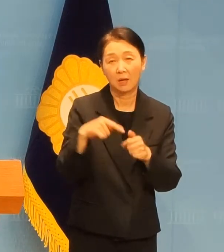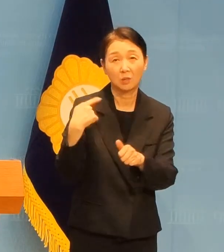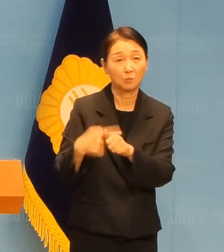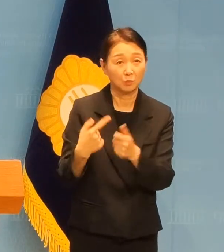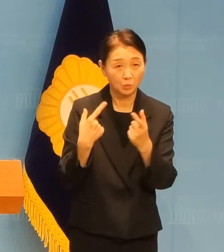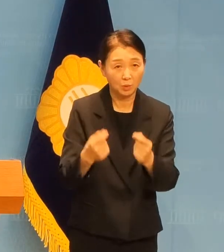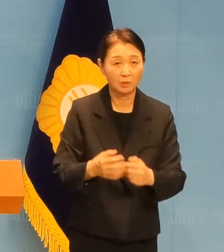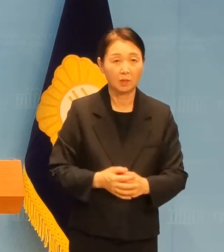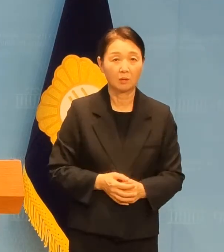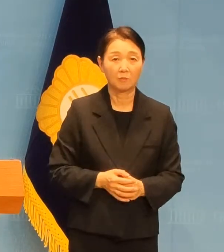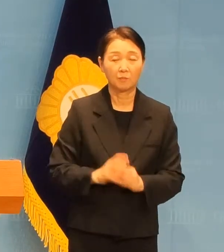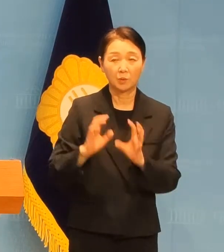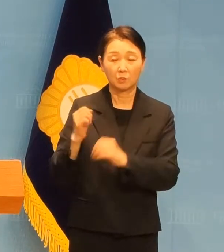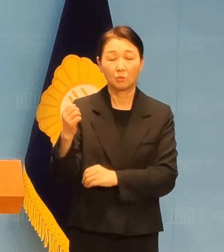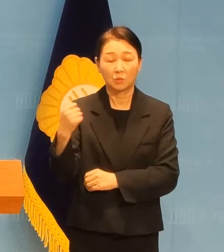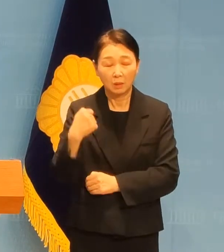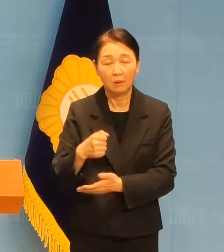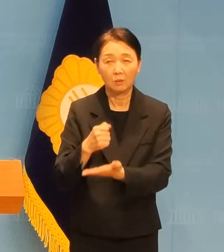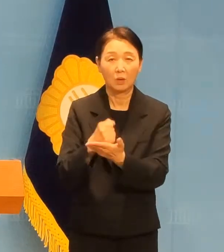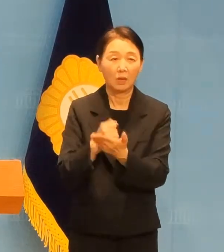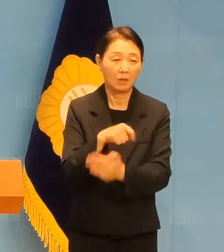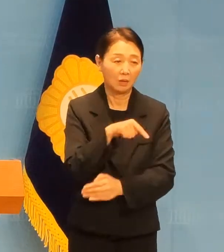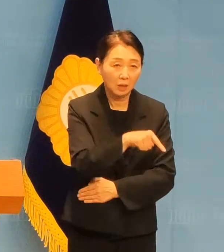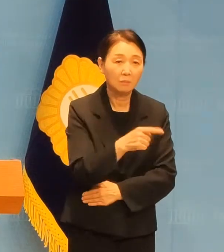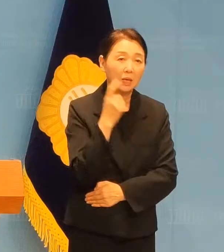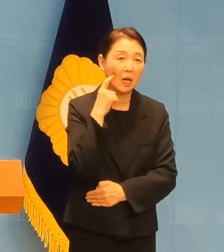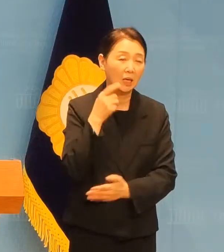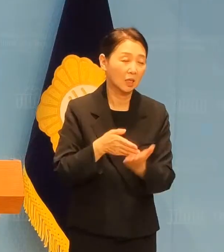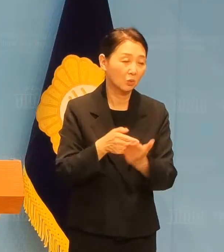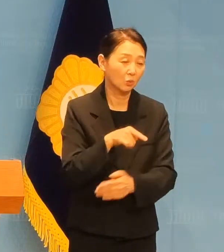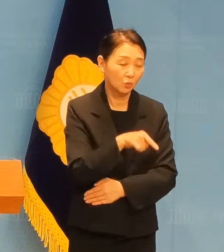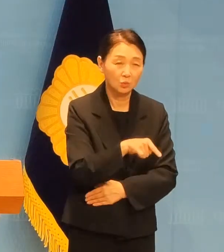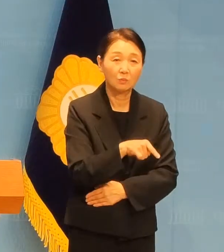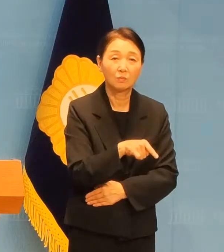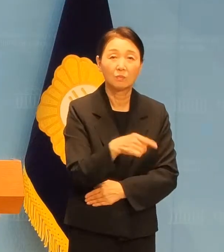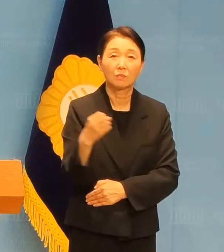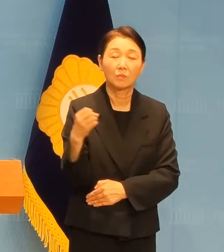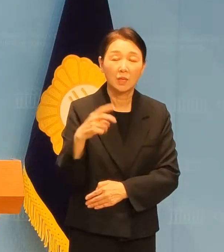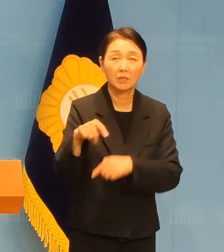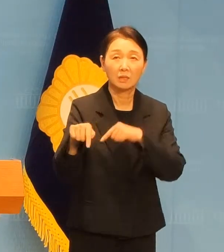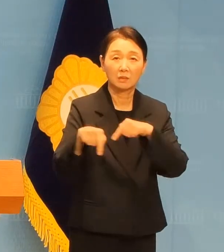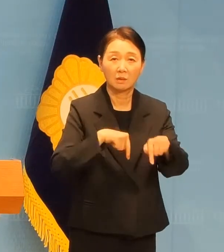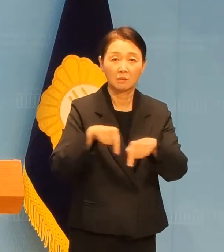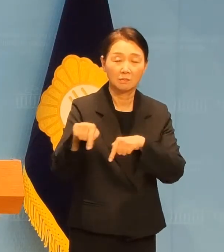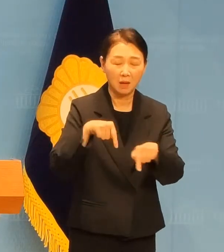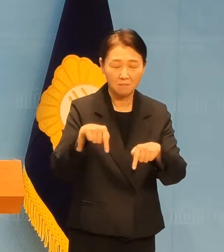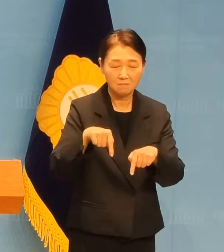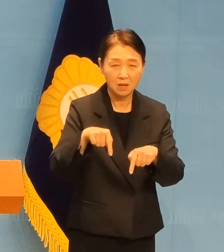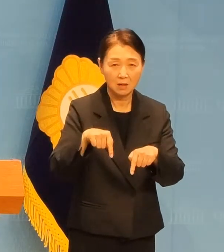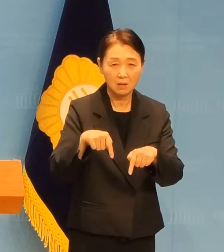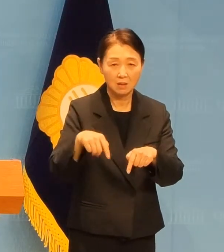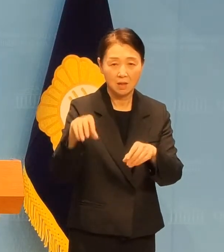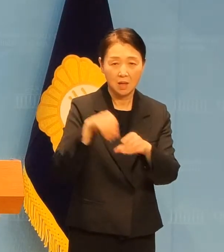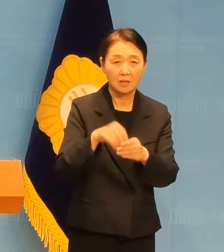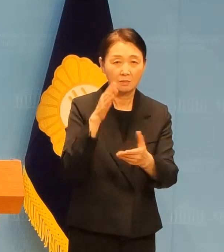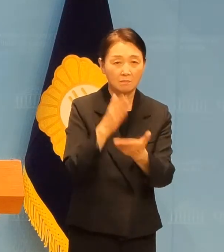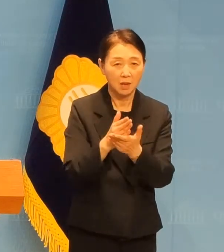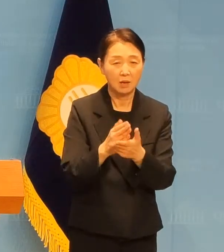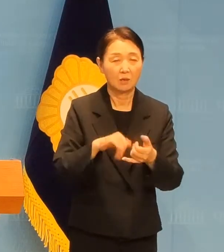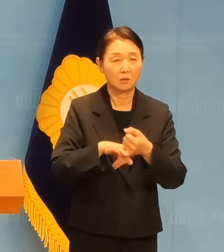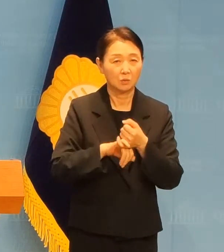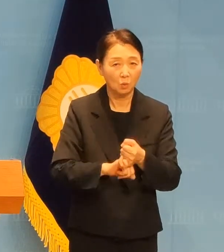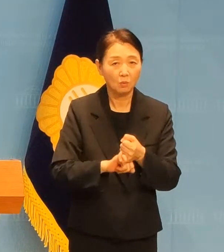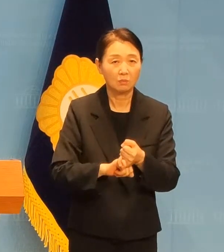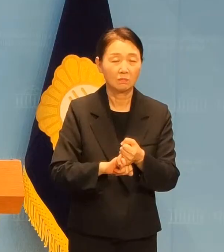국민의힘은 민주당의 괴담 공작, 가짜뉴스의 망령이 다시는 정치판을 떠돌지 못하도록